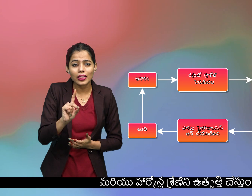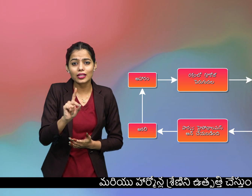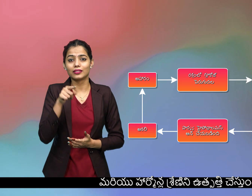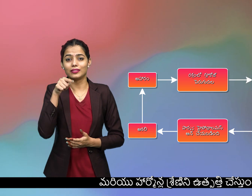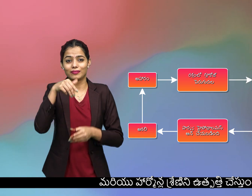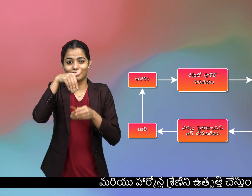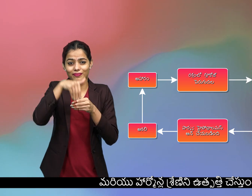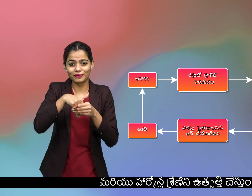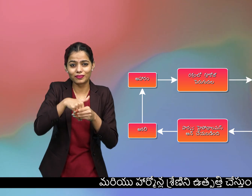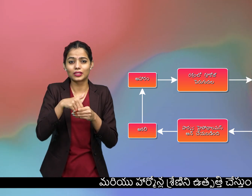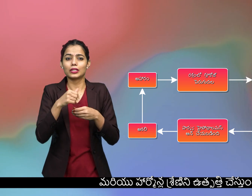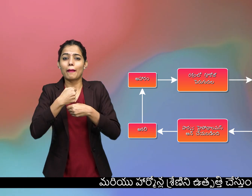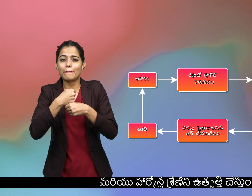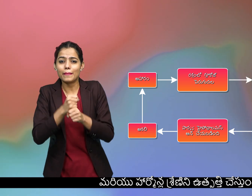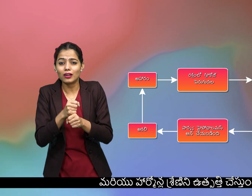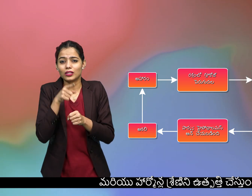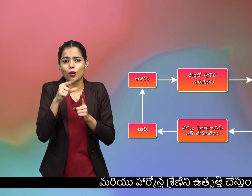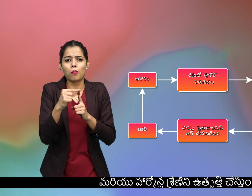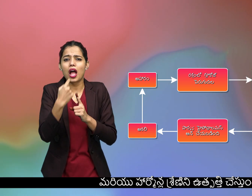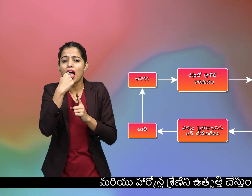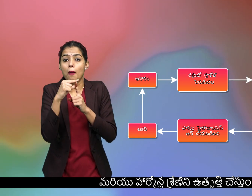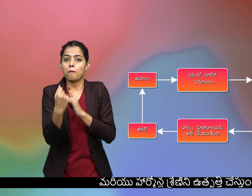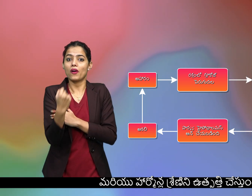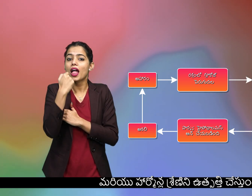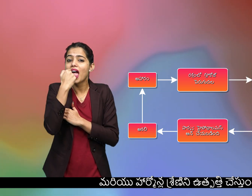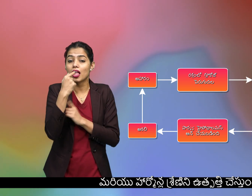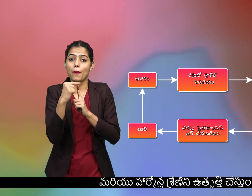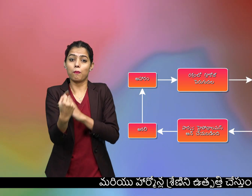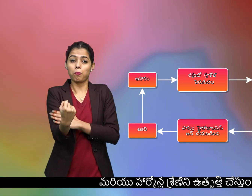మరియు హార్మోన్ల శ్రేణిని ఉత్పత్తి చేస్తుంది.